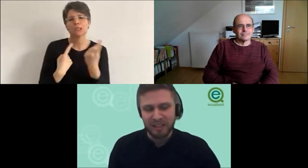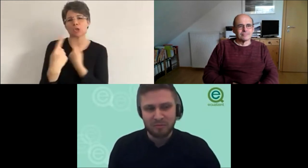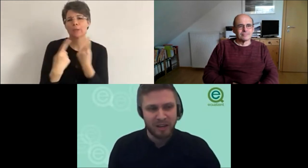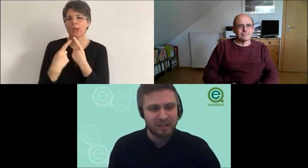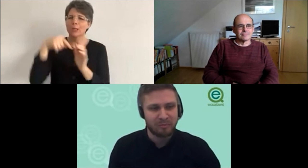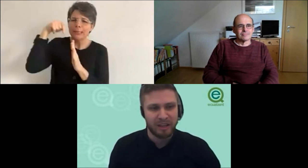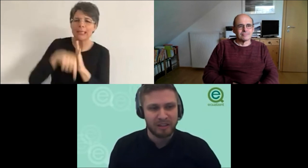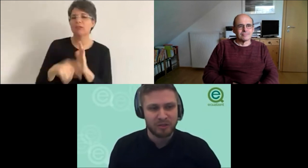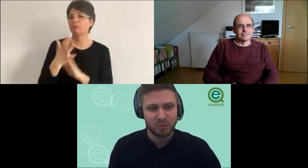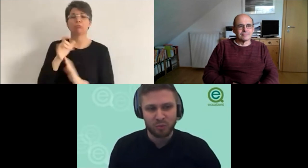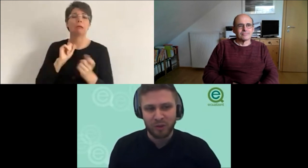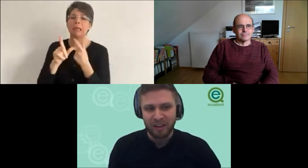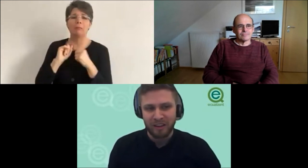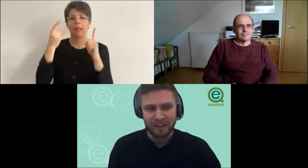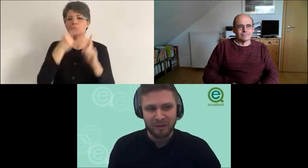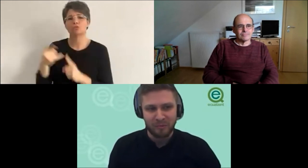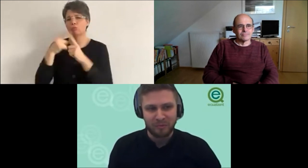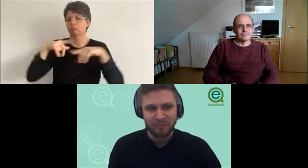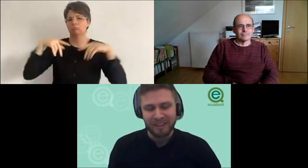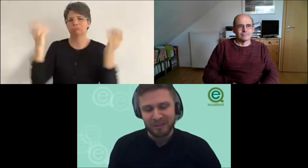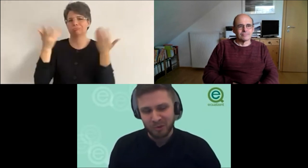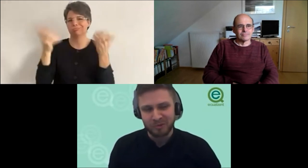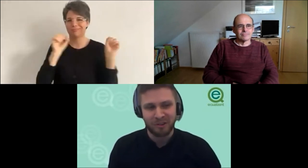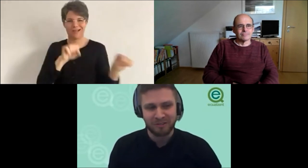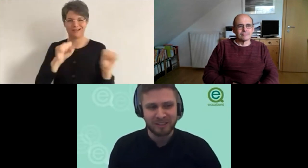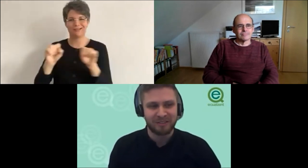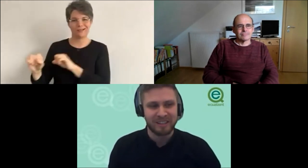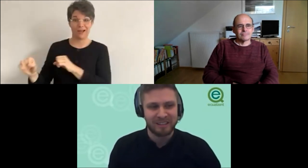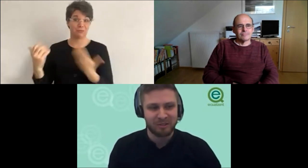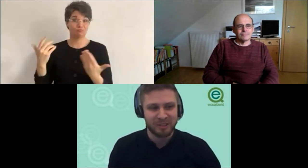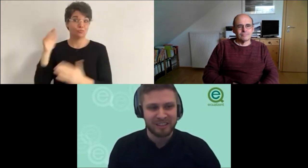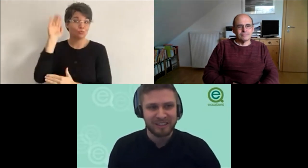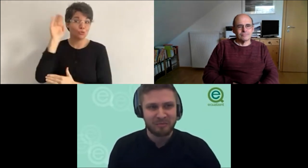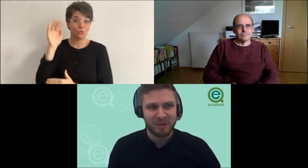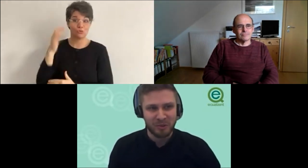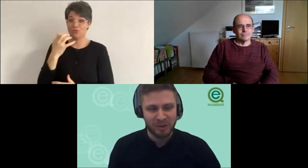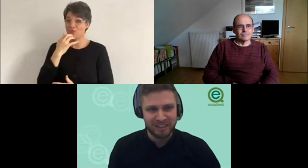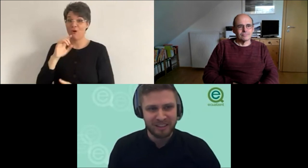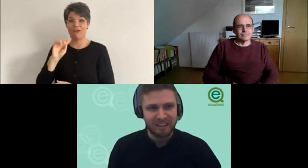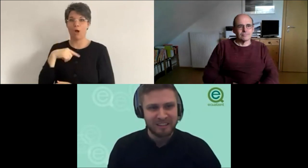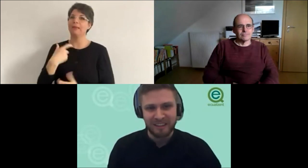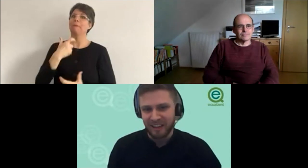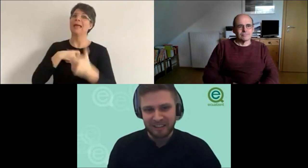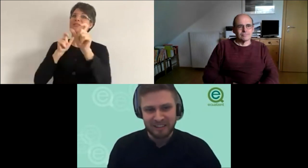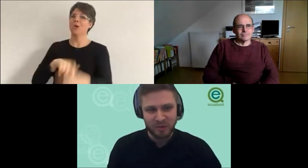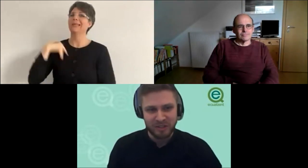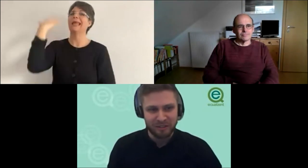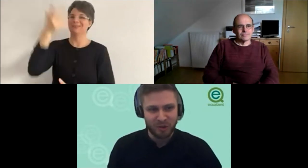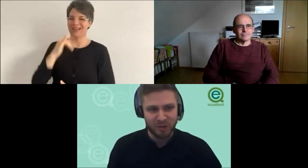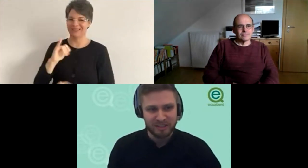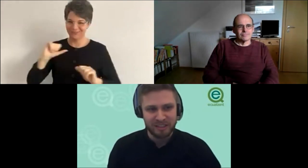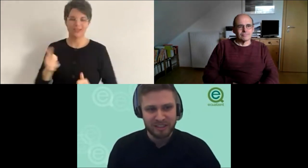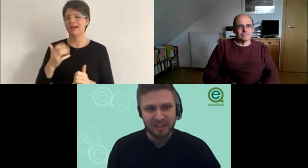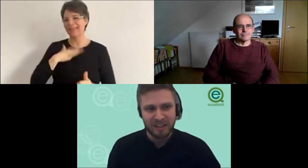per E-Mail, per Zoom. In Zukunft dann hoffentlich bald auch wieder persönlich. Sehr gerne uns